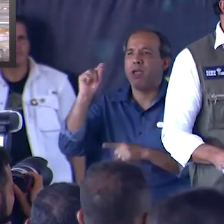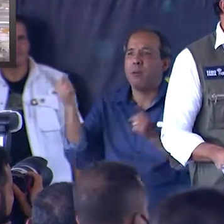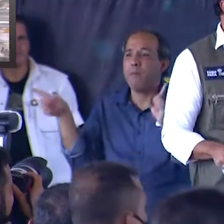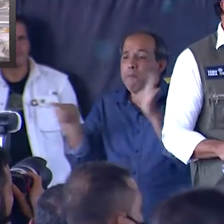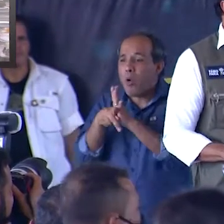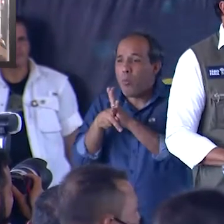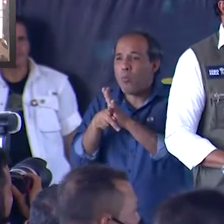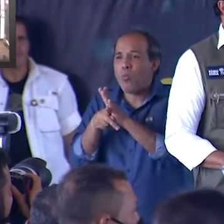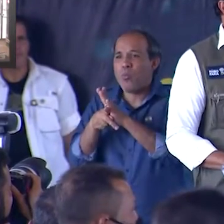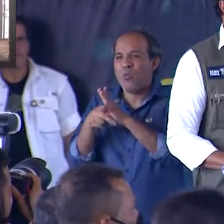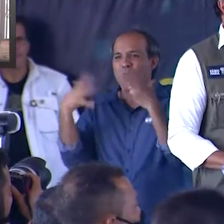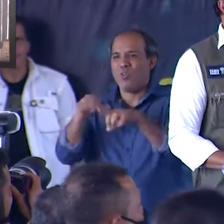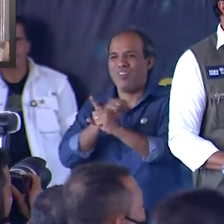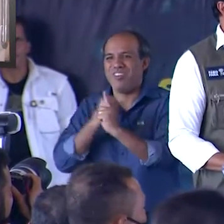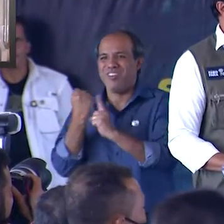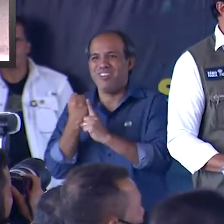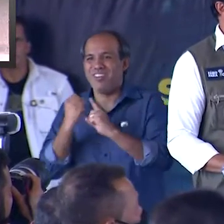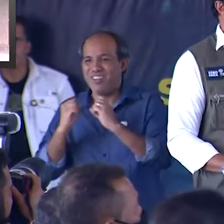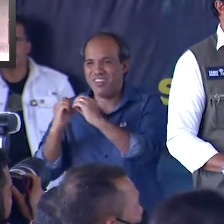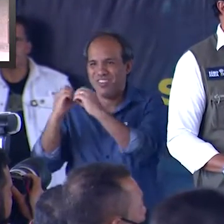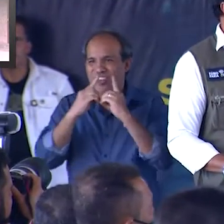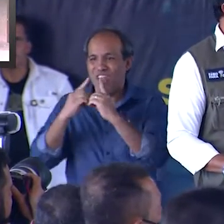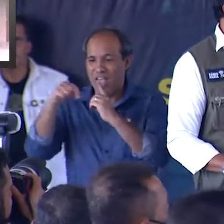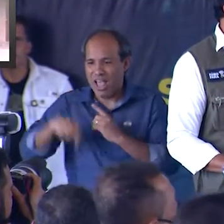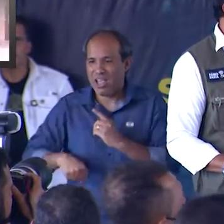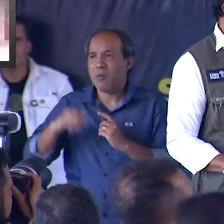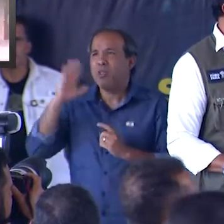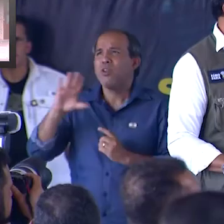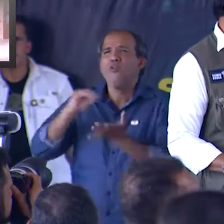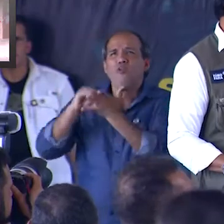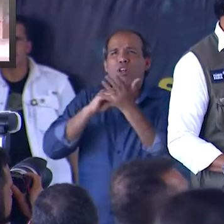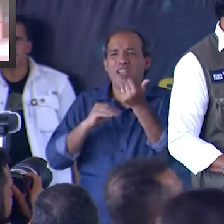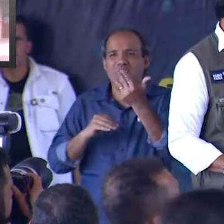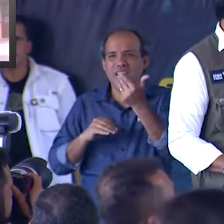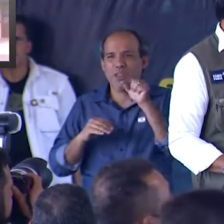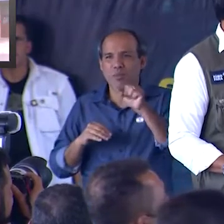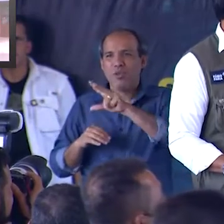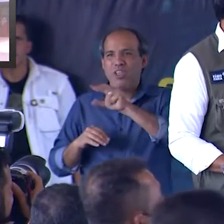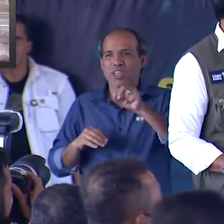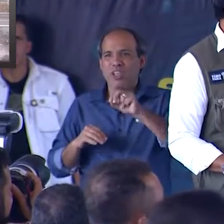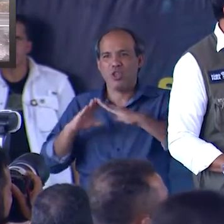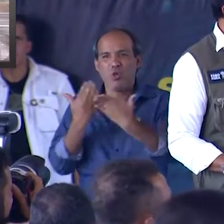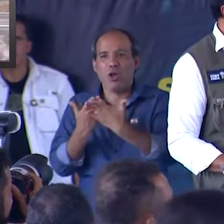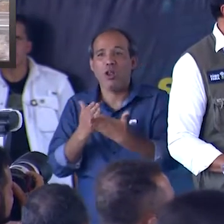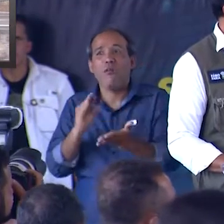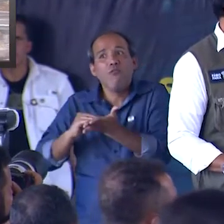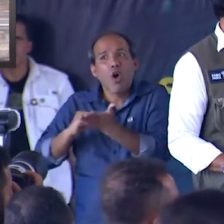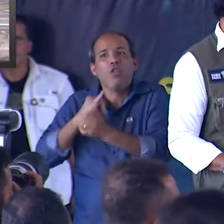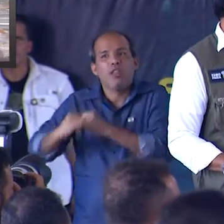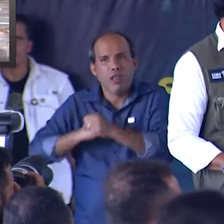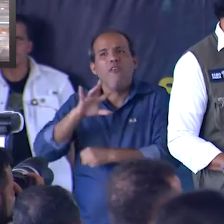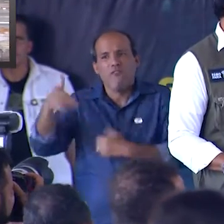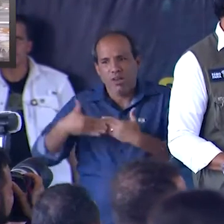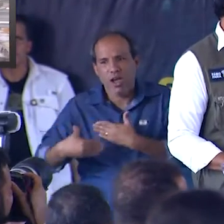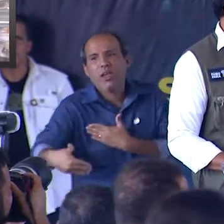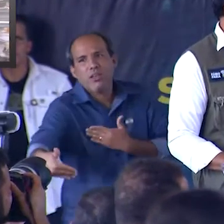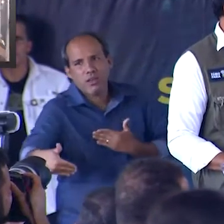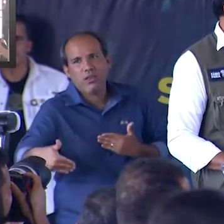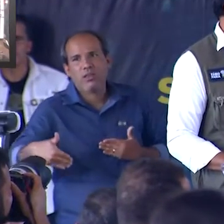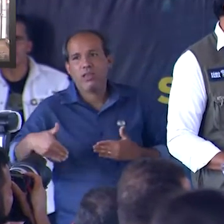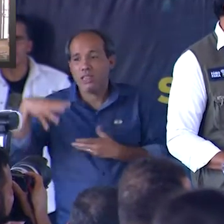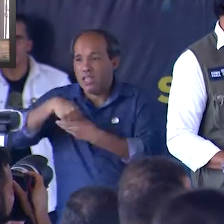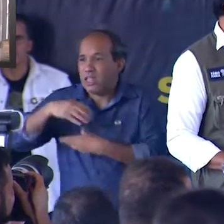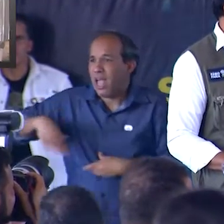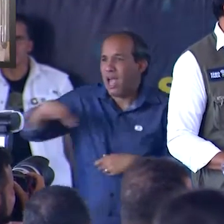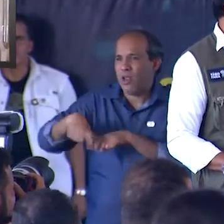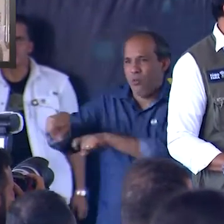inclusão digital. Só resta no Brasil 13.500 escolas, presidente, sem internet, nas zonas